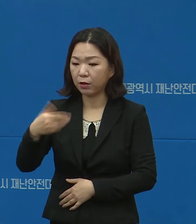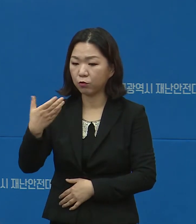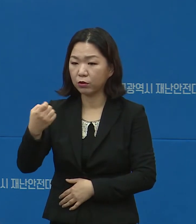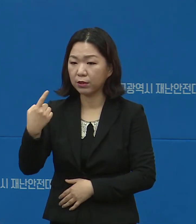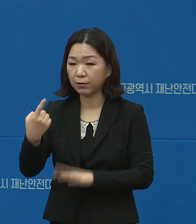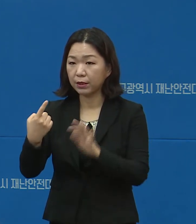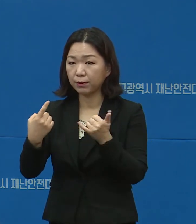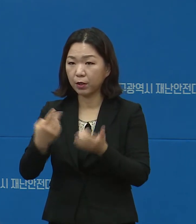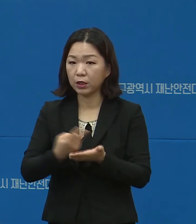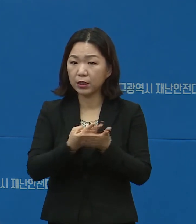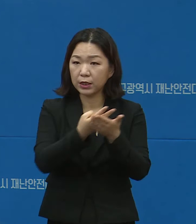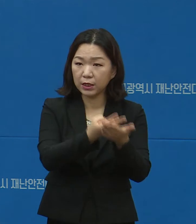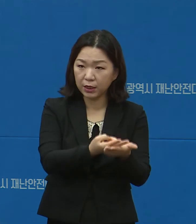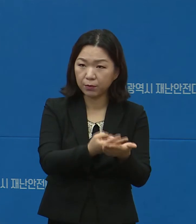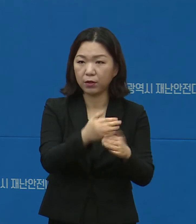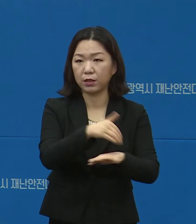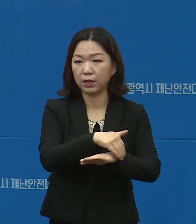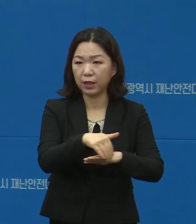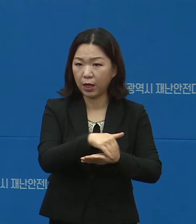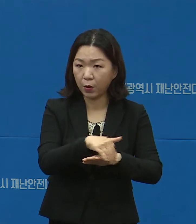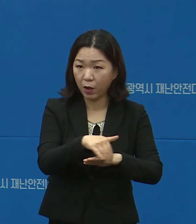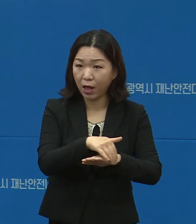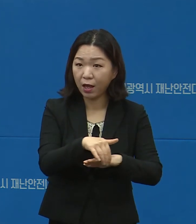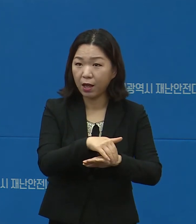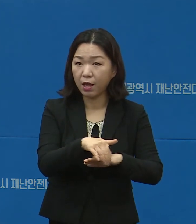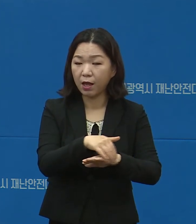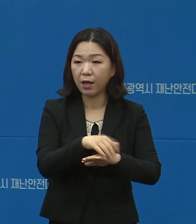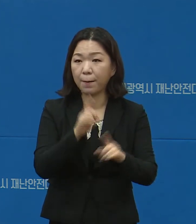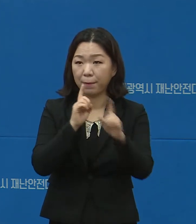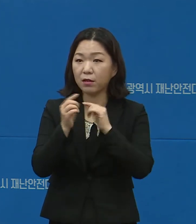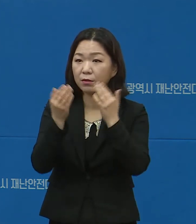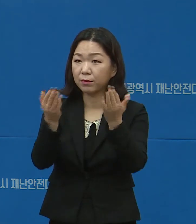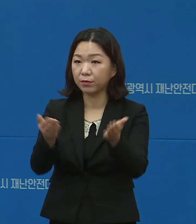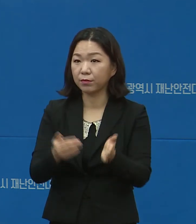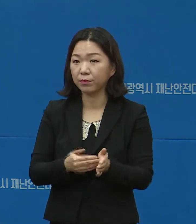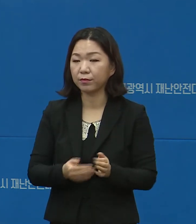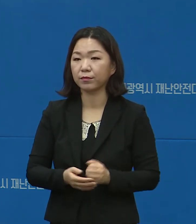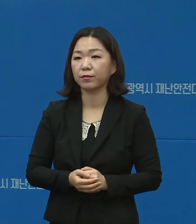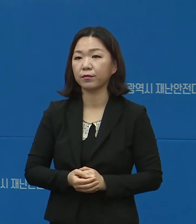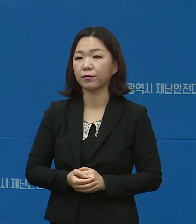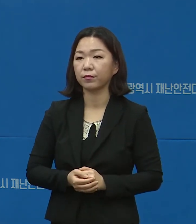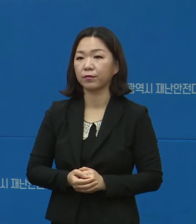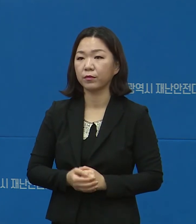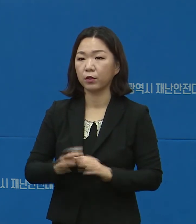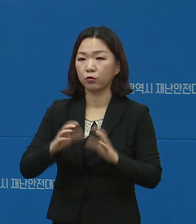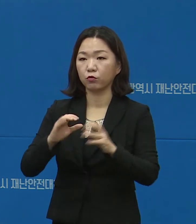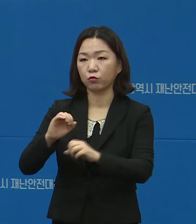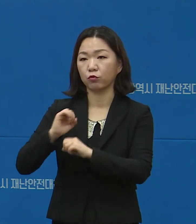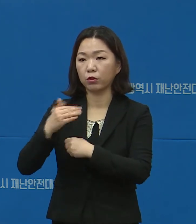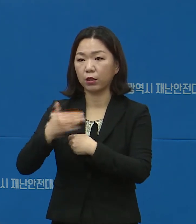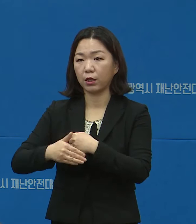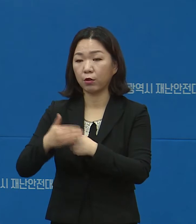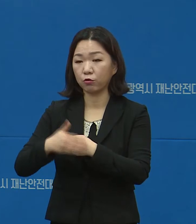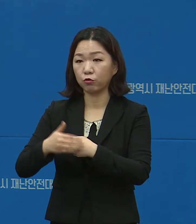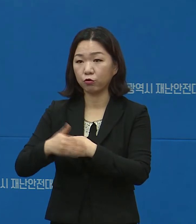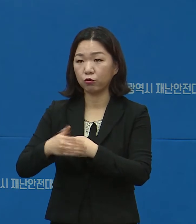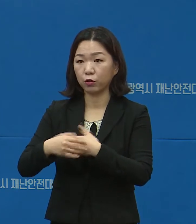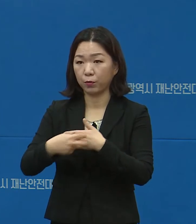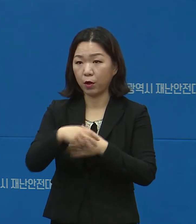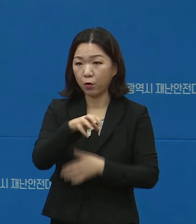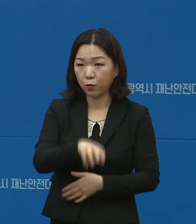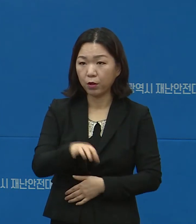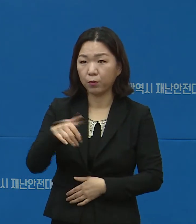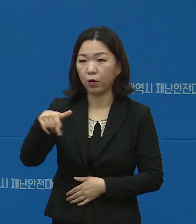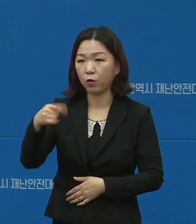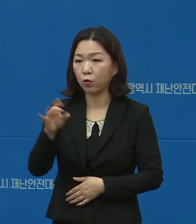191명을 입원을 시킬 목적 예정으로 말씀하셨습니다. 국군대구병원과 공주의료원, 남원의료원,